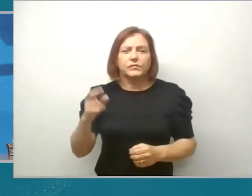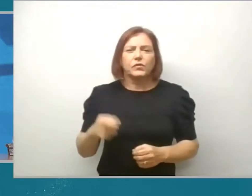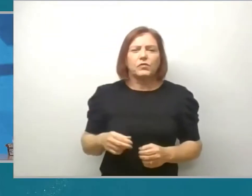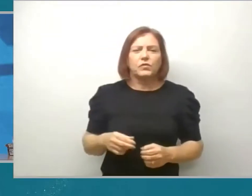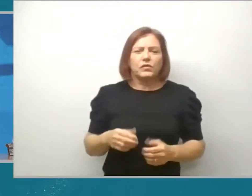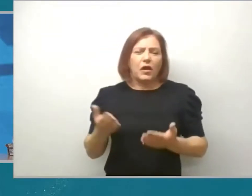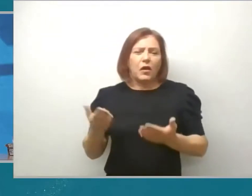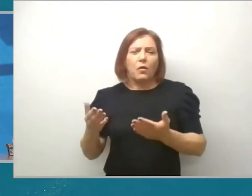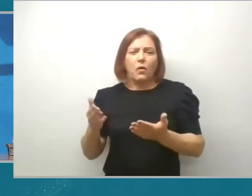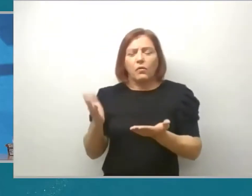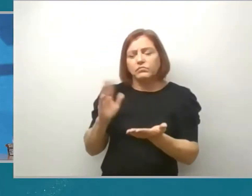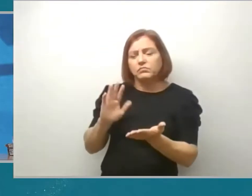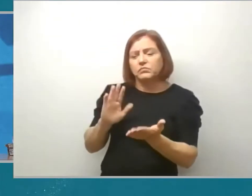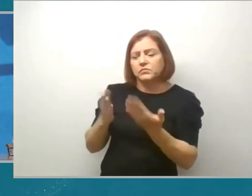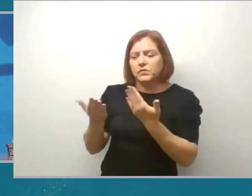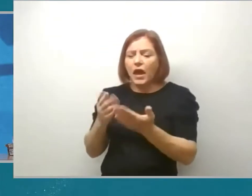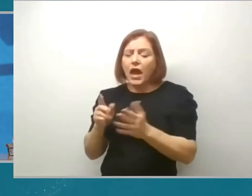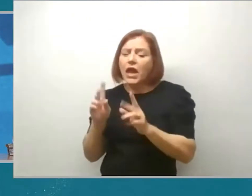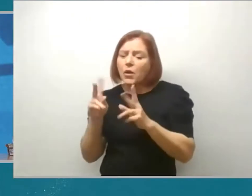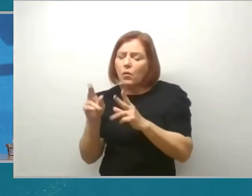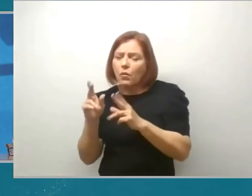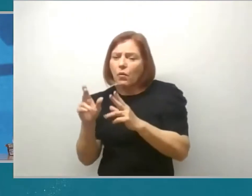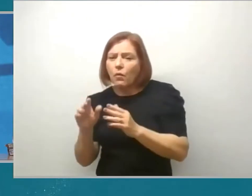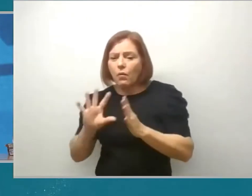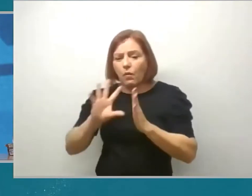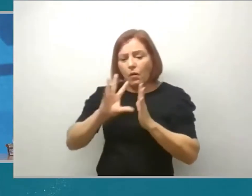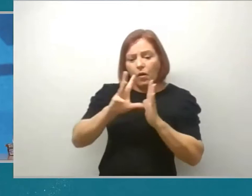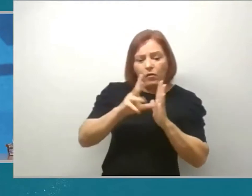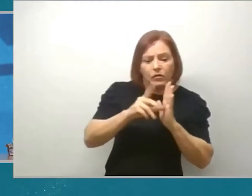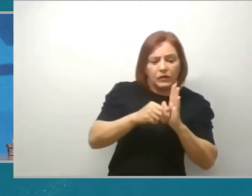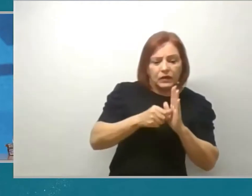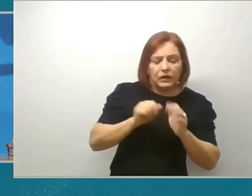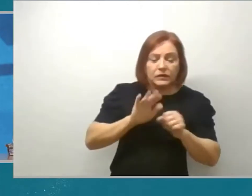hoje precisamos aumentar o valor da nossa fé.